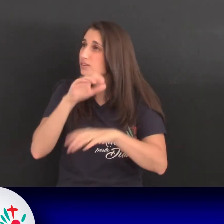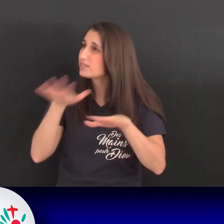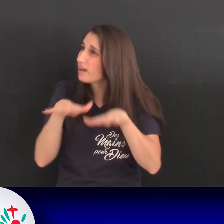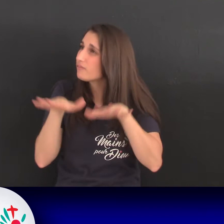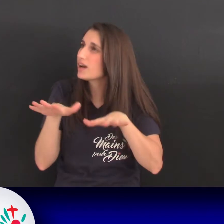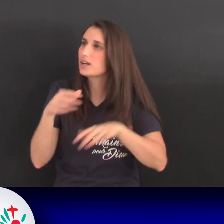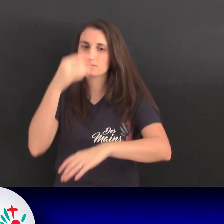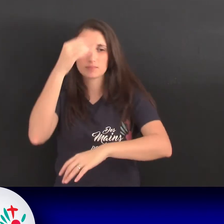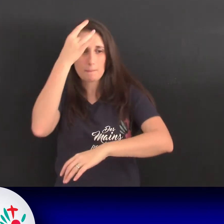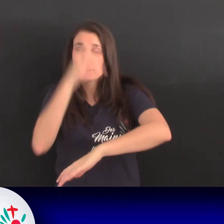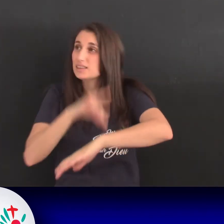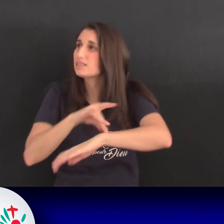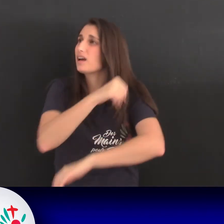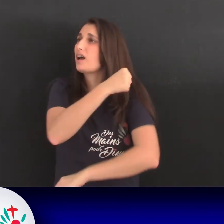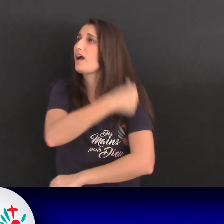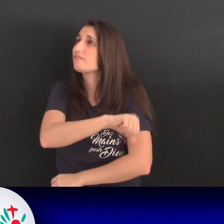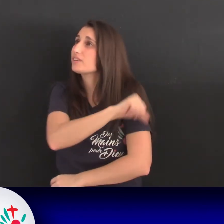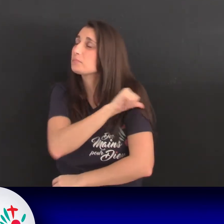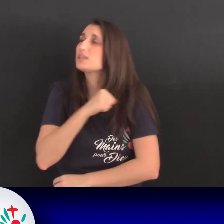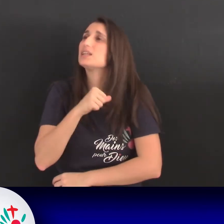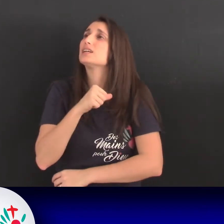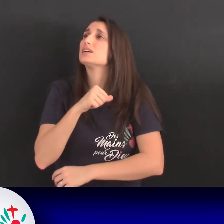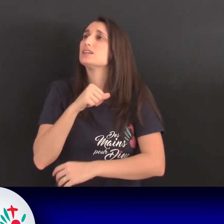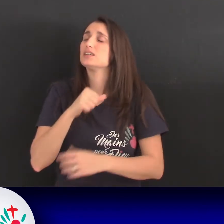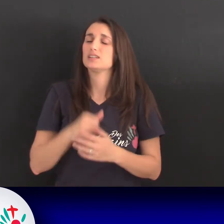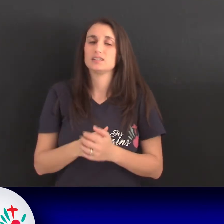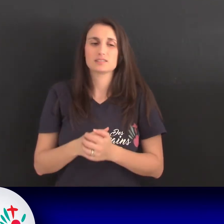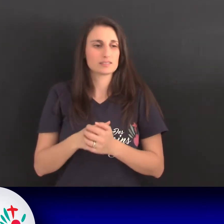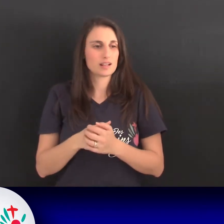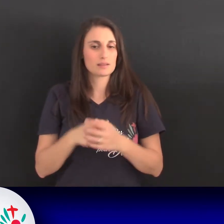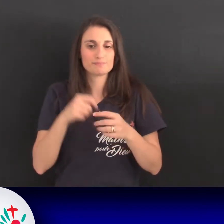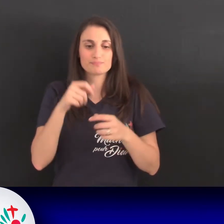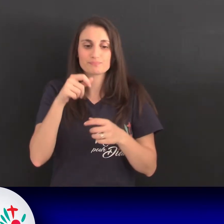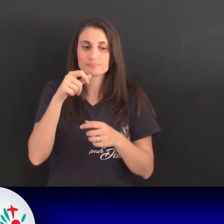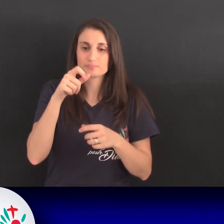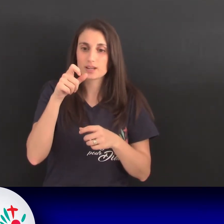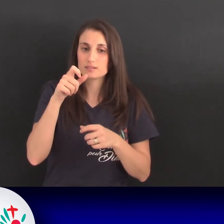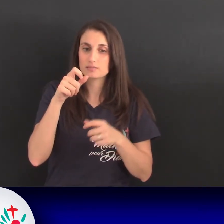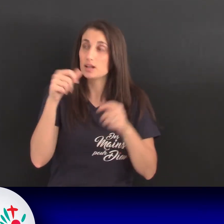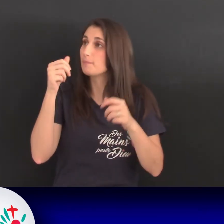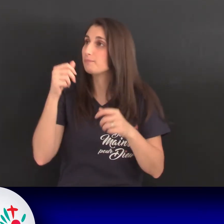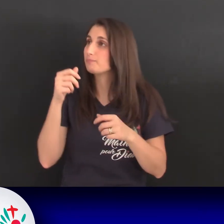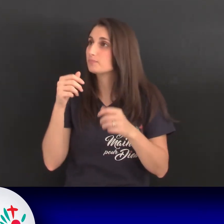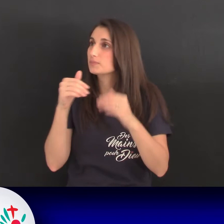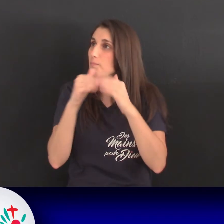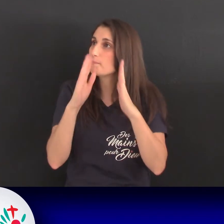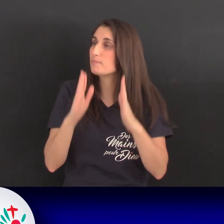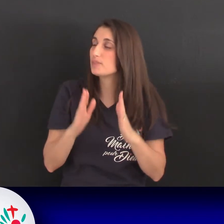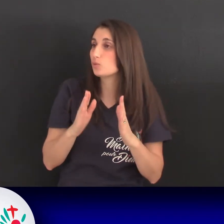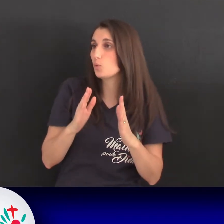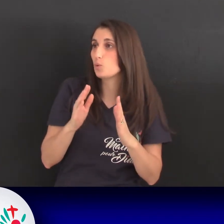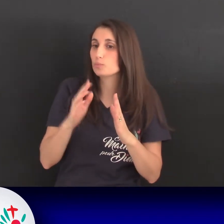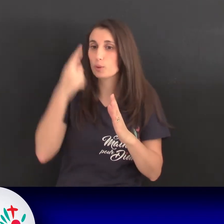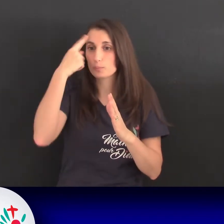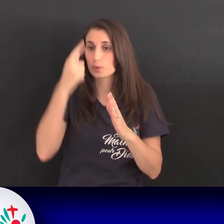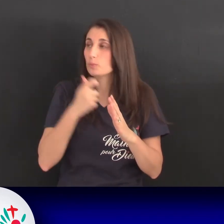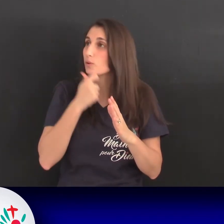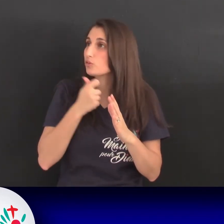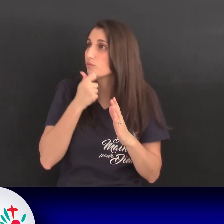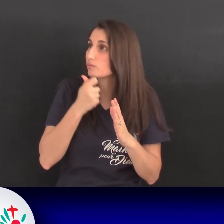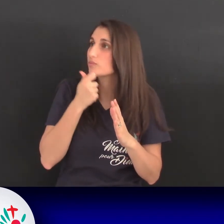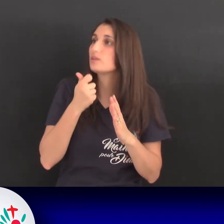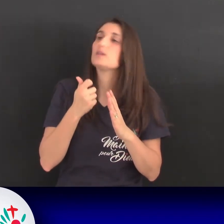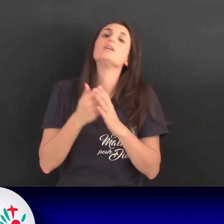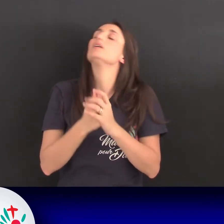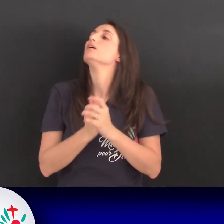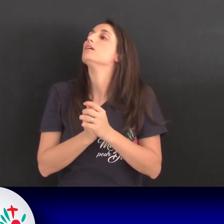sont médecins, ceux qui sont infirmiers, tous ceux qui sont dans le service, dans les homes ou autres, Seigneur. Va les fortifier. Tu vois